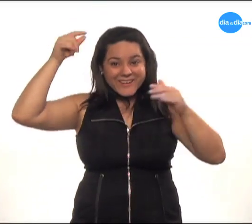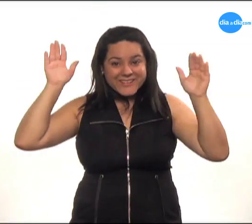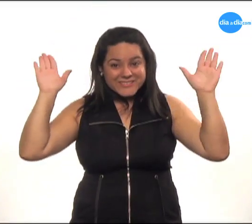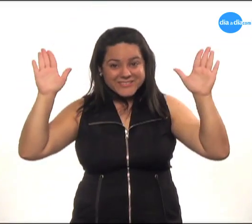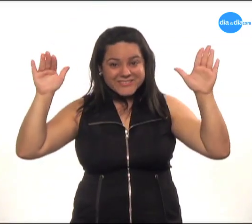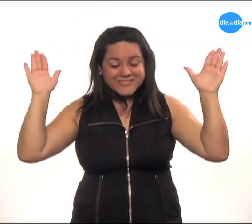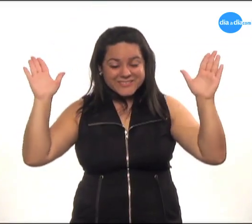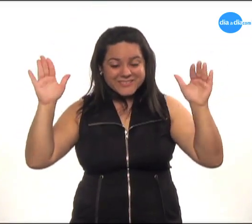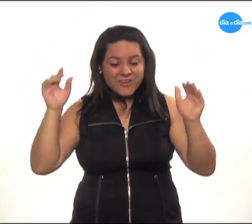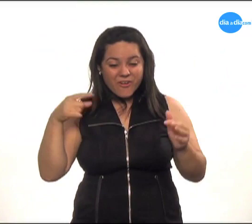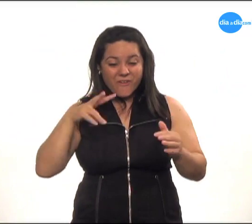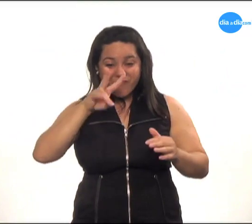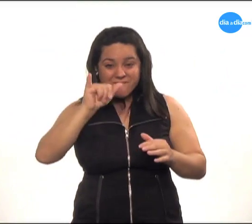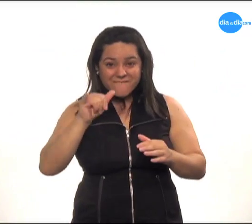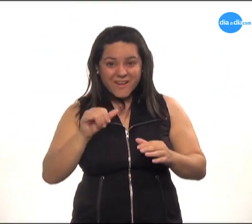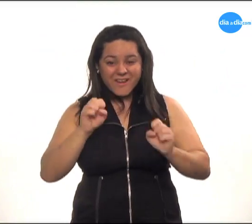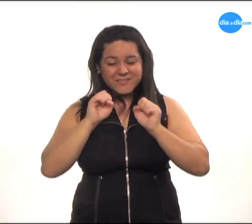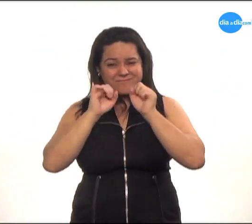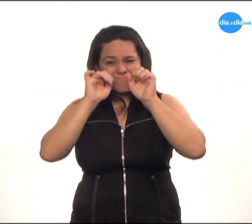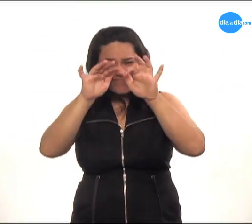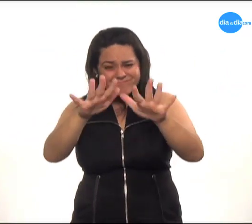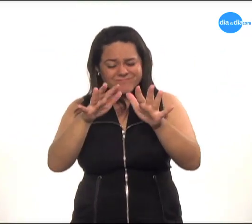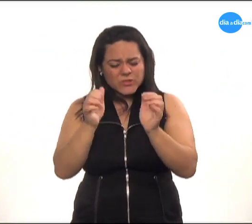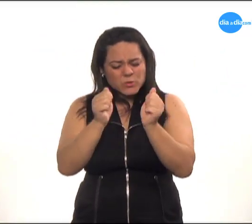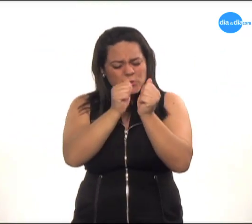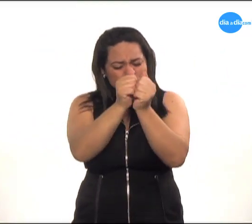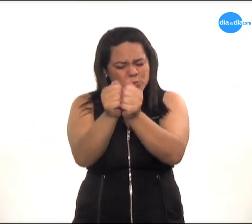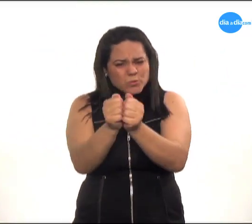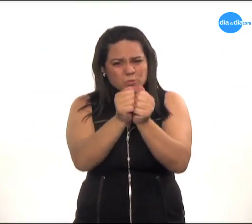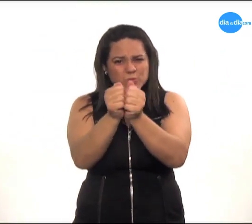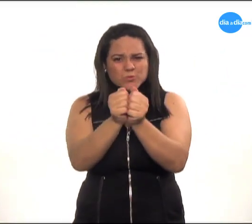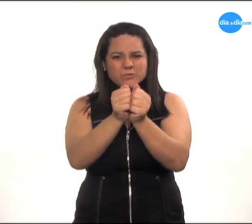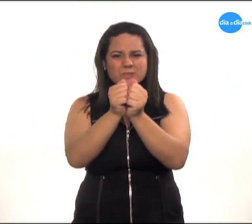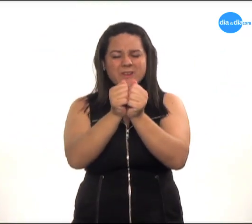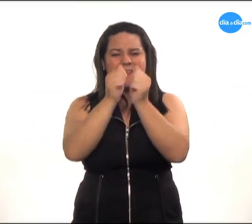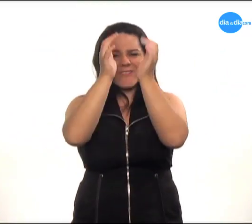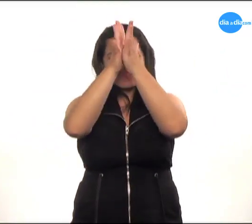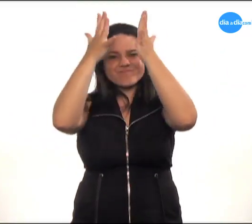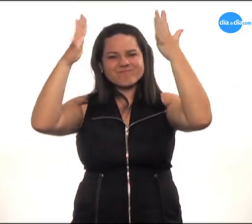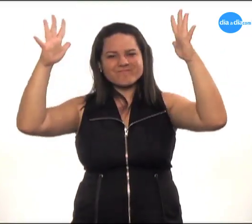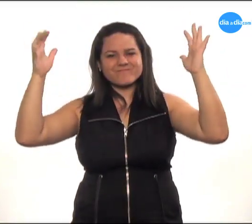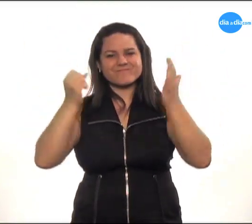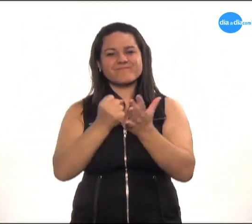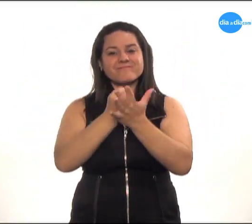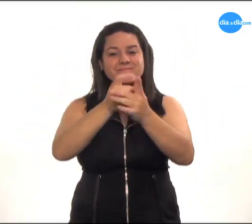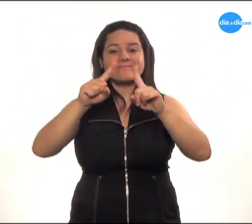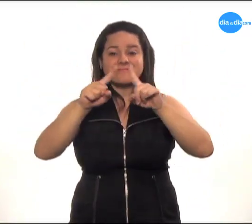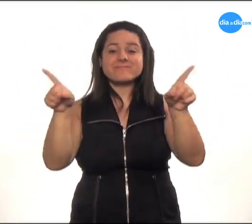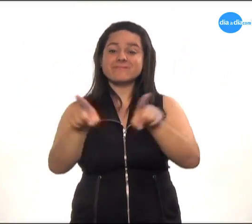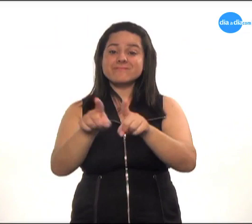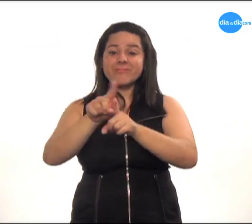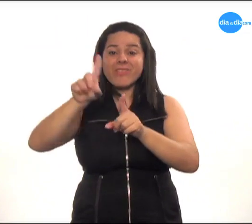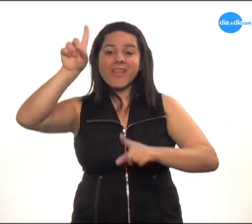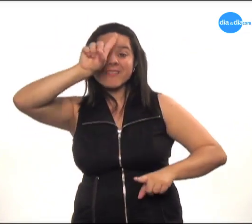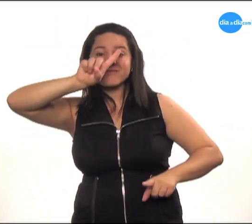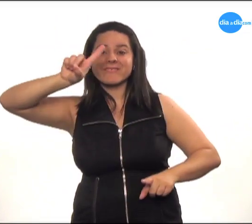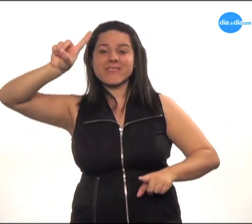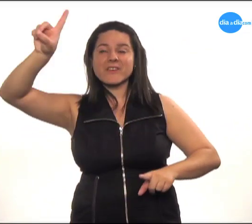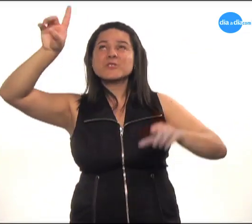os anjos de Deus virão aqui para estar ao seu redor e celebrar e te ajudar, mas Deus vai